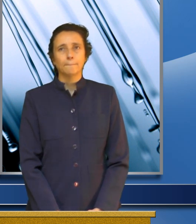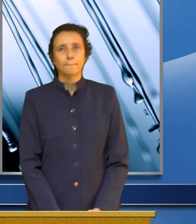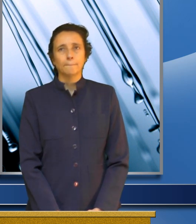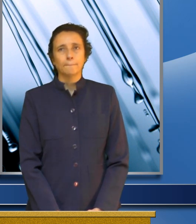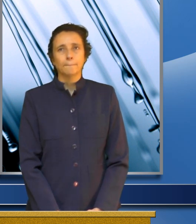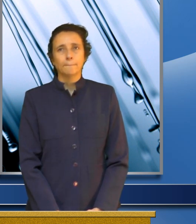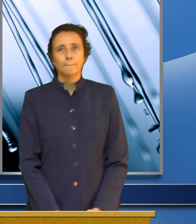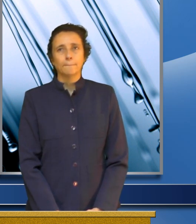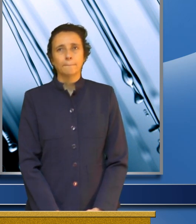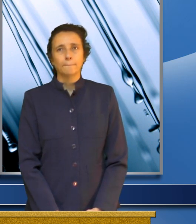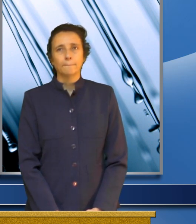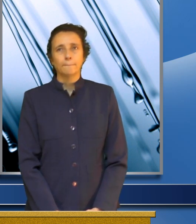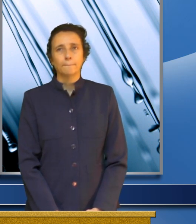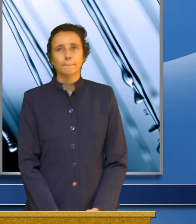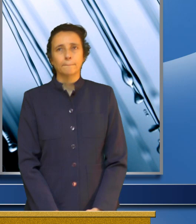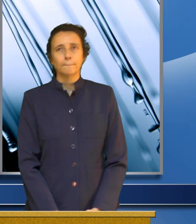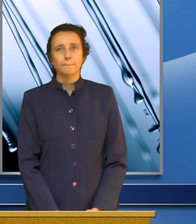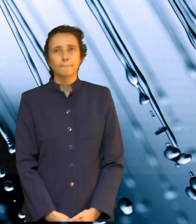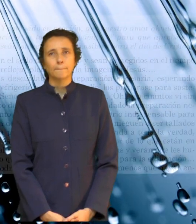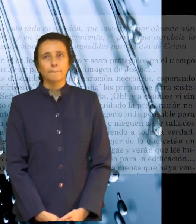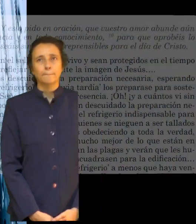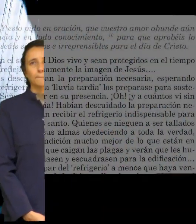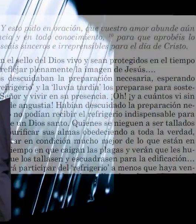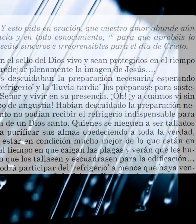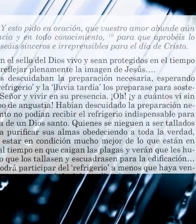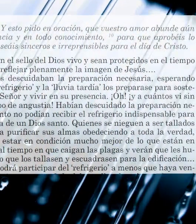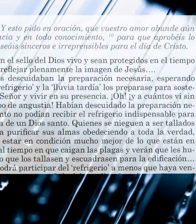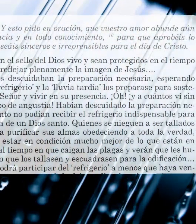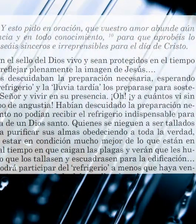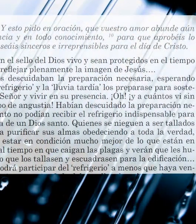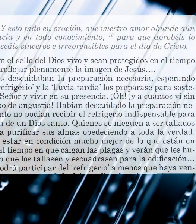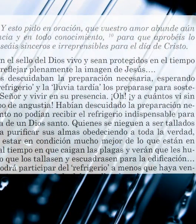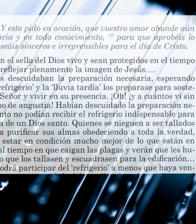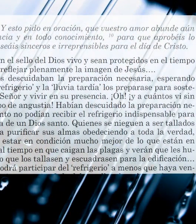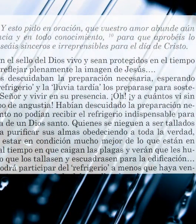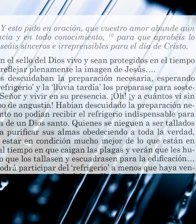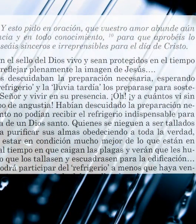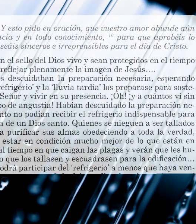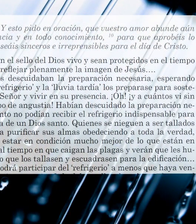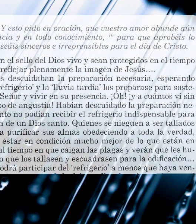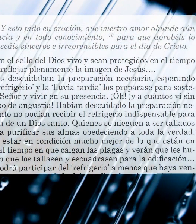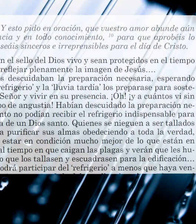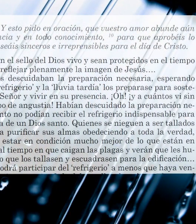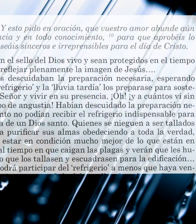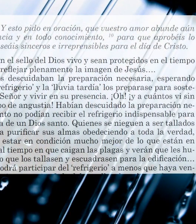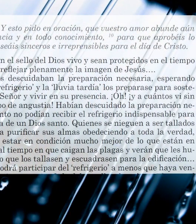resistir el pecado. Y aquí podemos ver en la pantalla